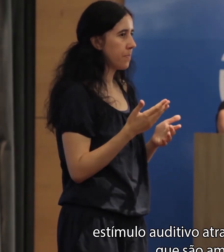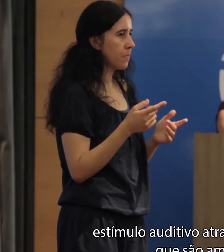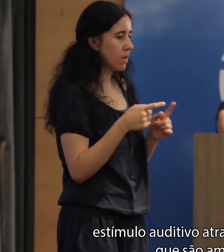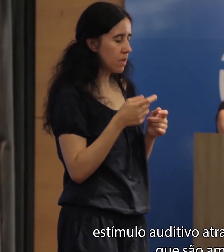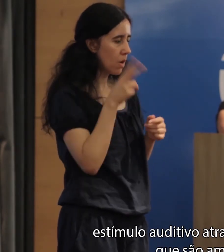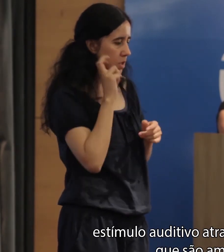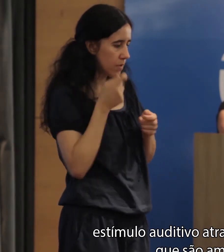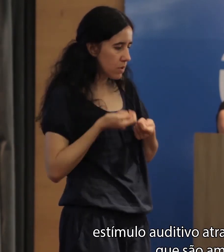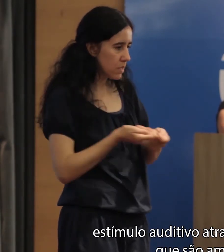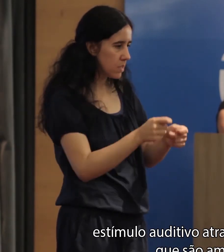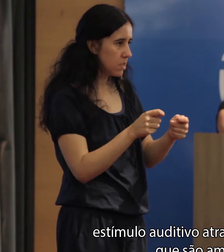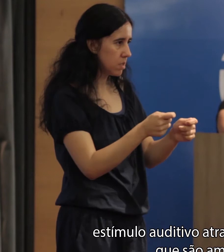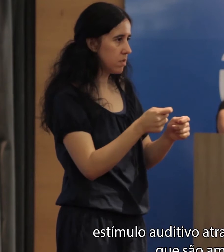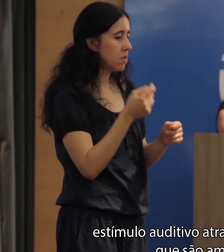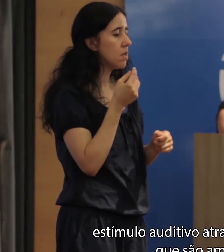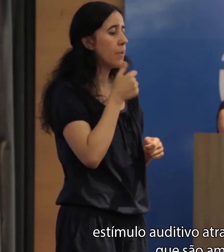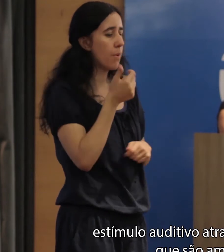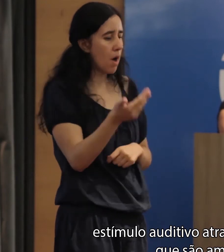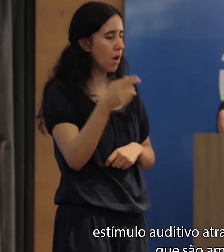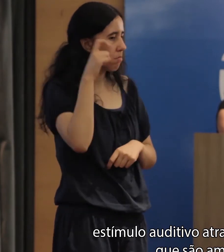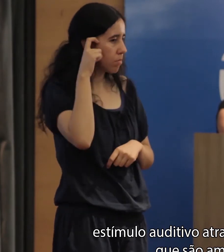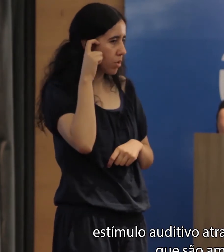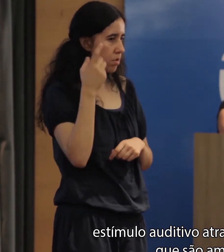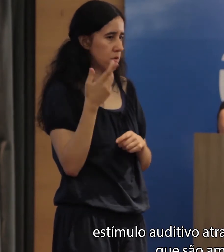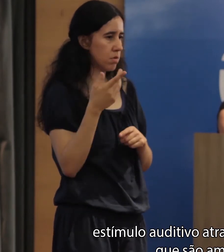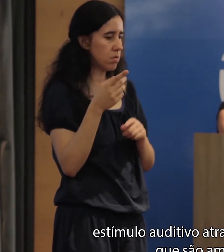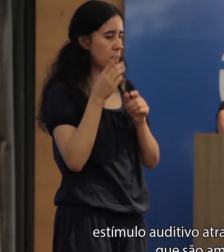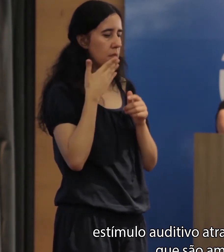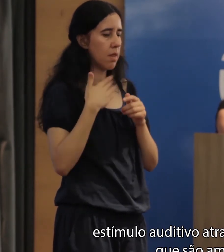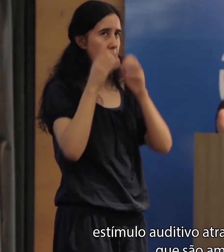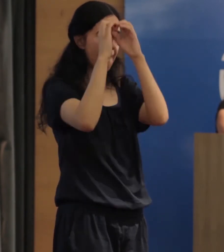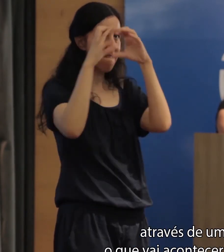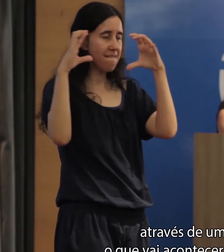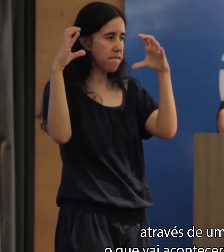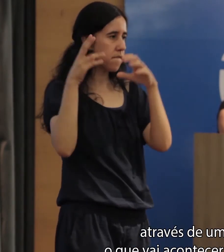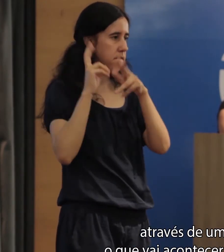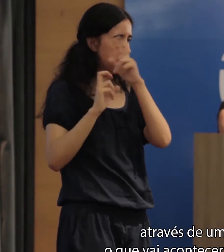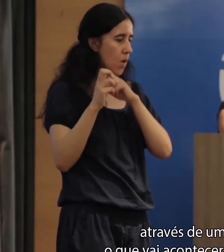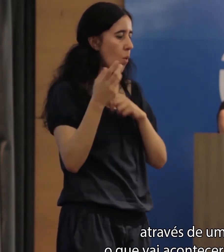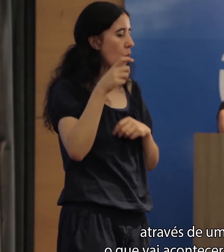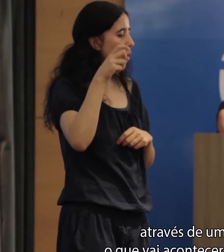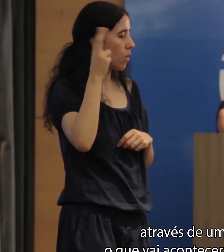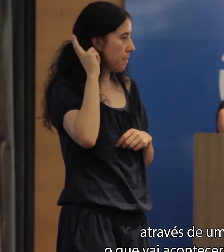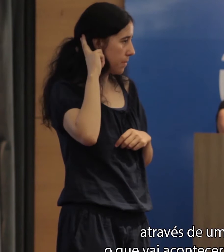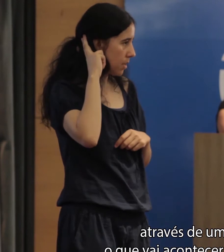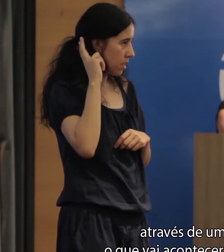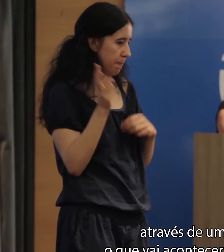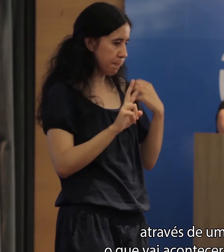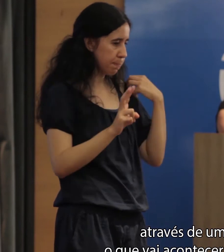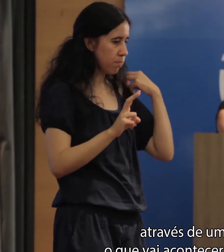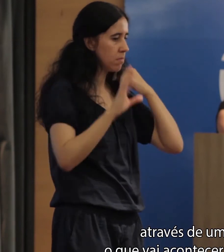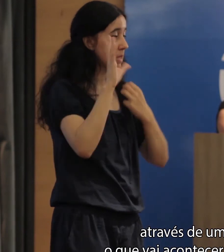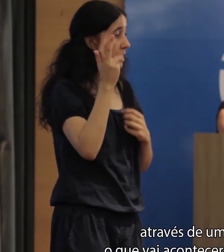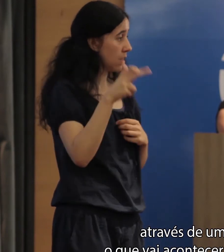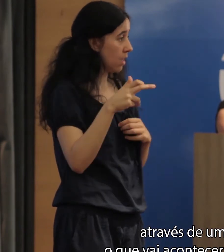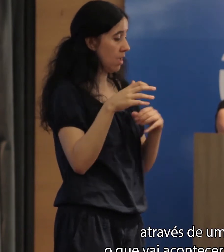um estímulo auditivo através de próteses auditivas, que são amplificadoras, ou através de um implante coclear, o que vai